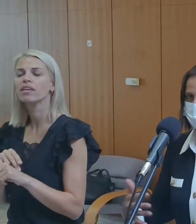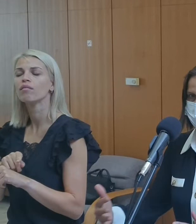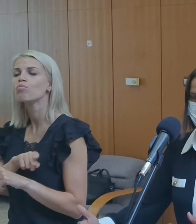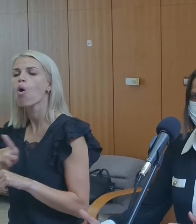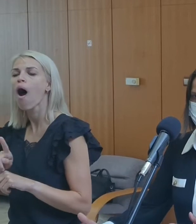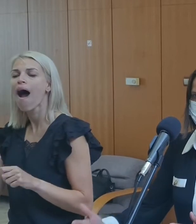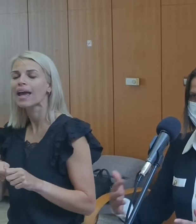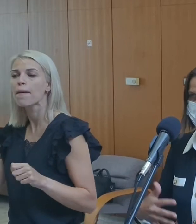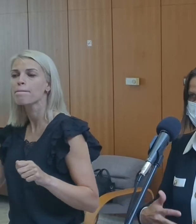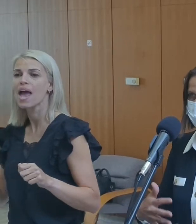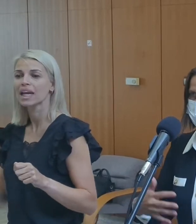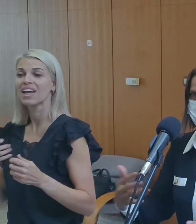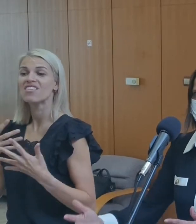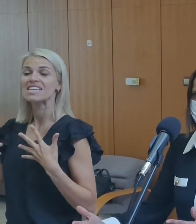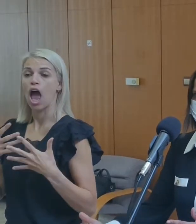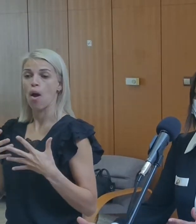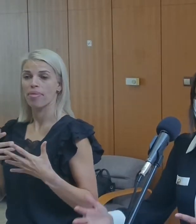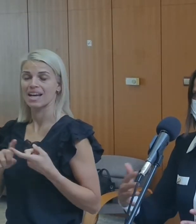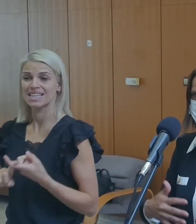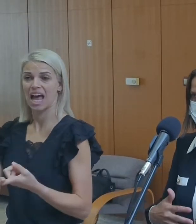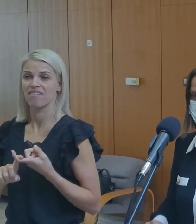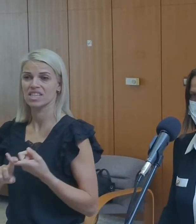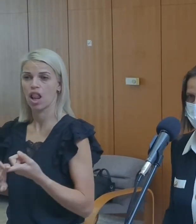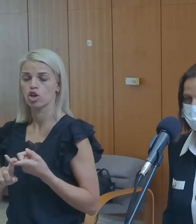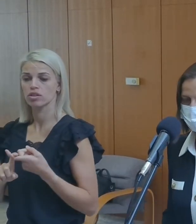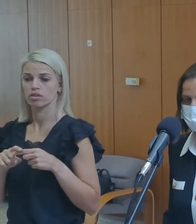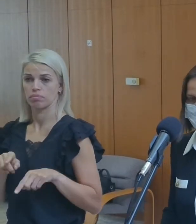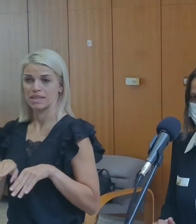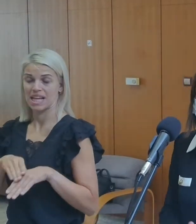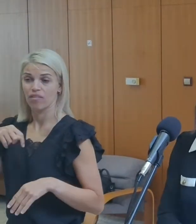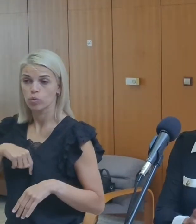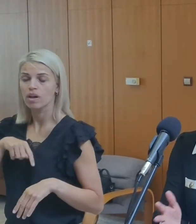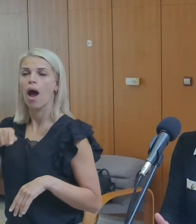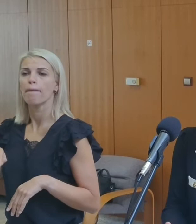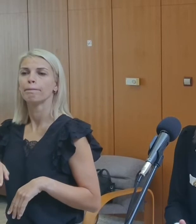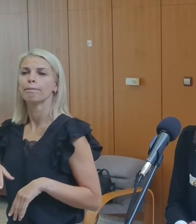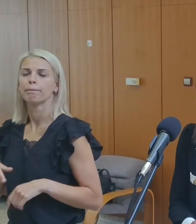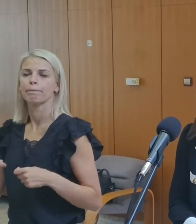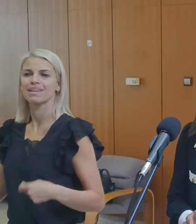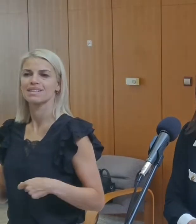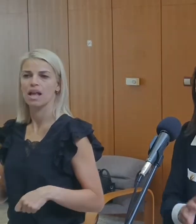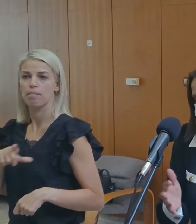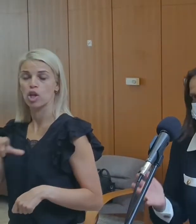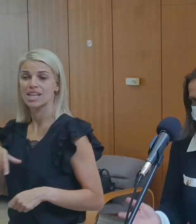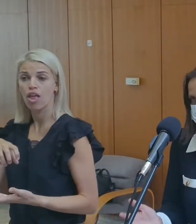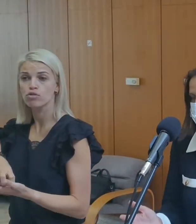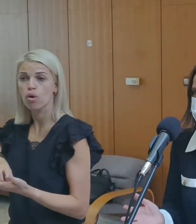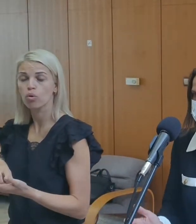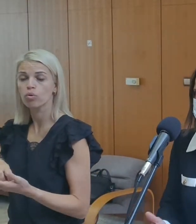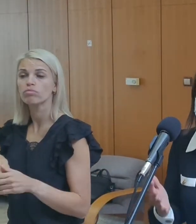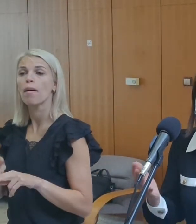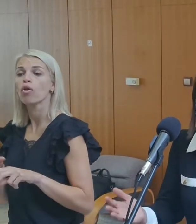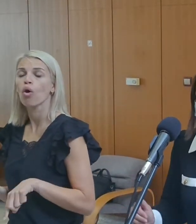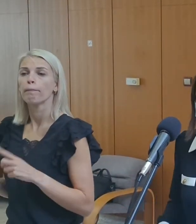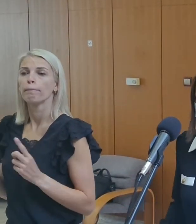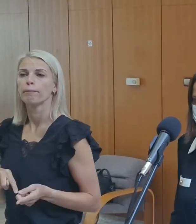je vzájomná závislosť medzi ministrom vnútra a medzi prezidentom policajného zboru. A potom druhá vec je inšpekcia, kde samo o sebe vlastne si to